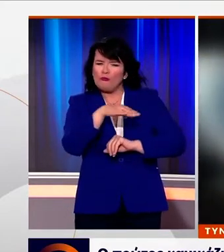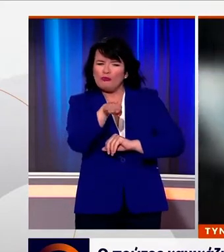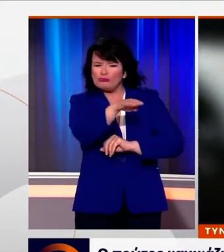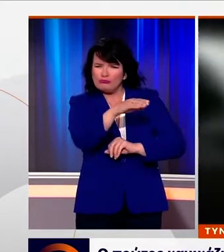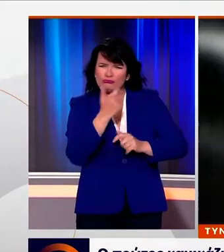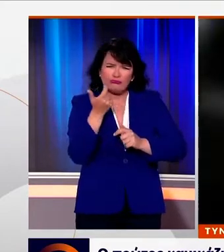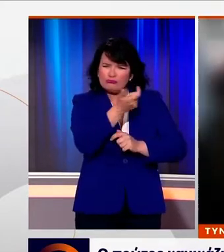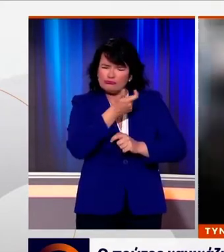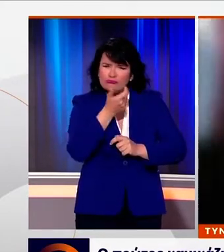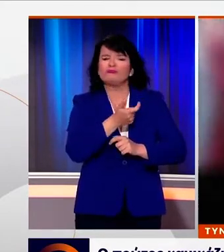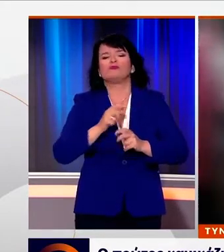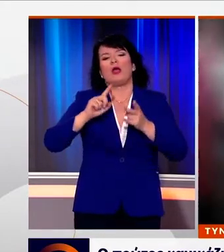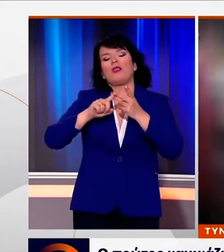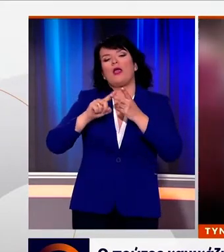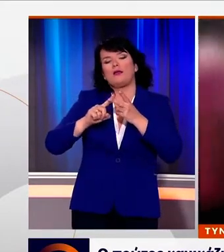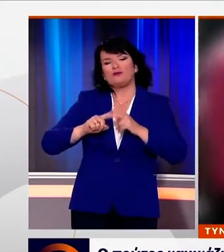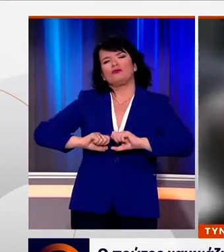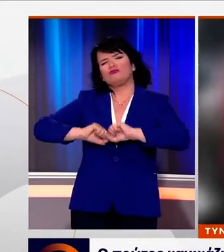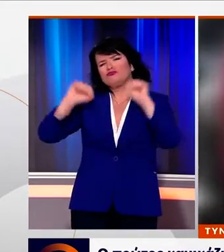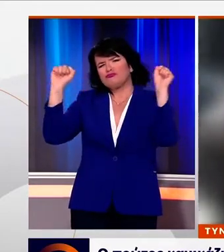Υπότιτλοι AUTHORWAVE